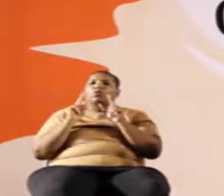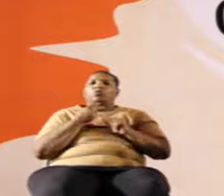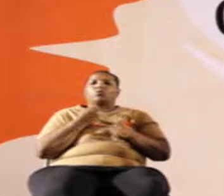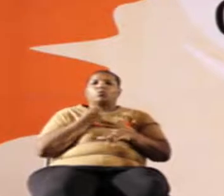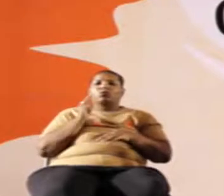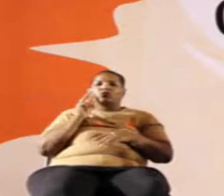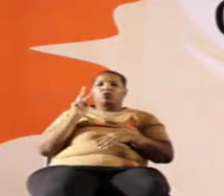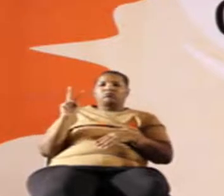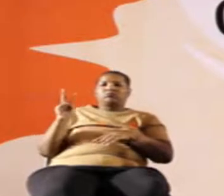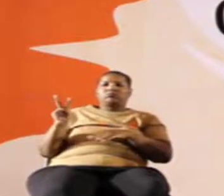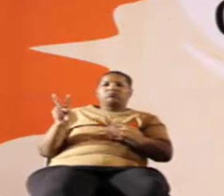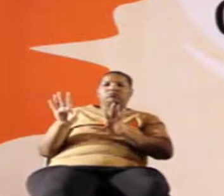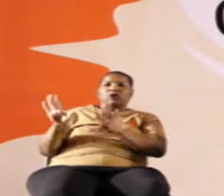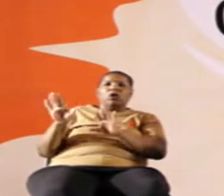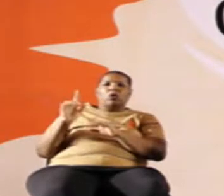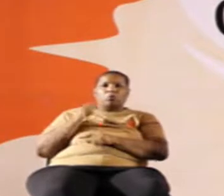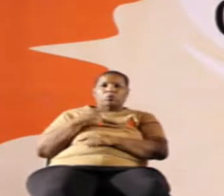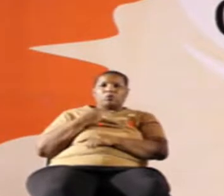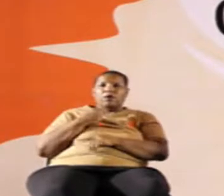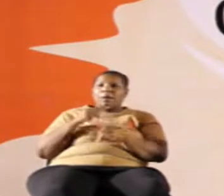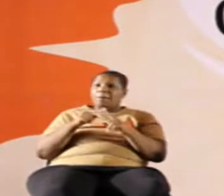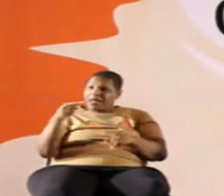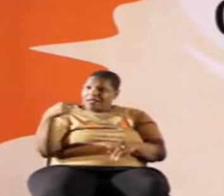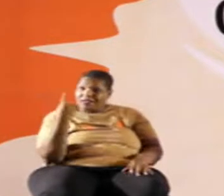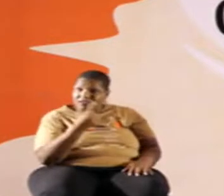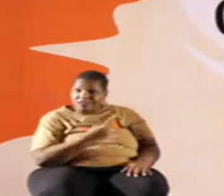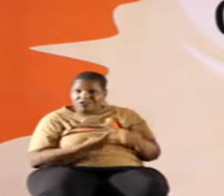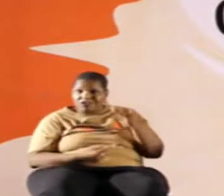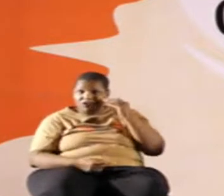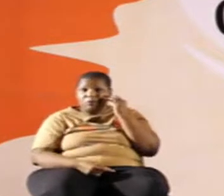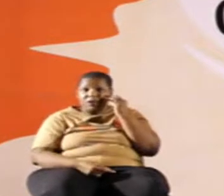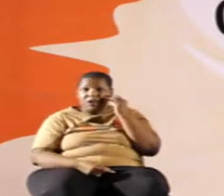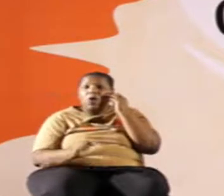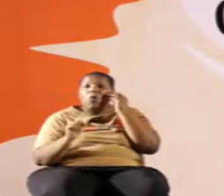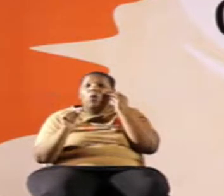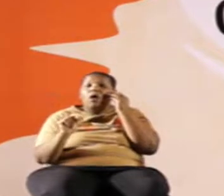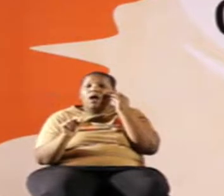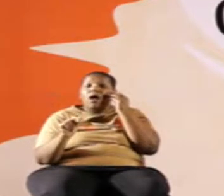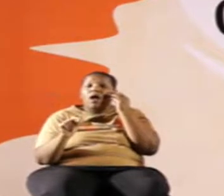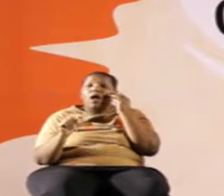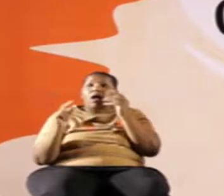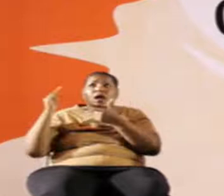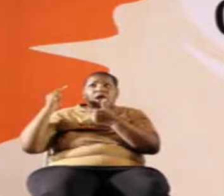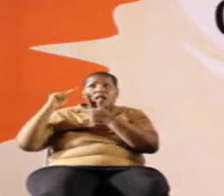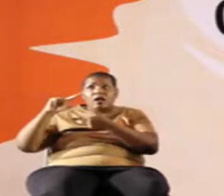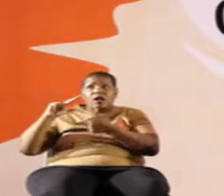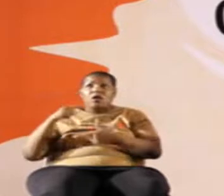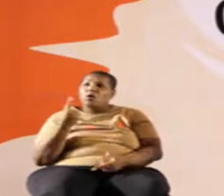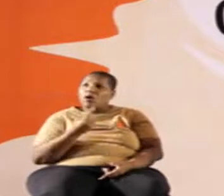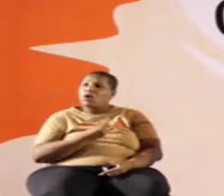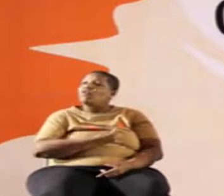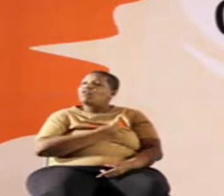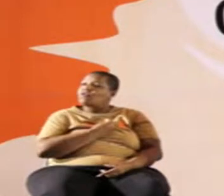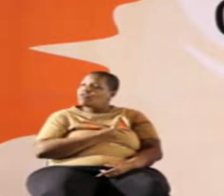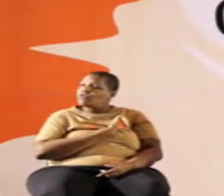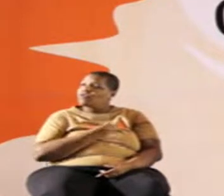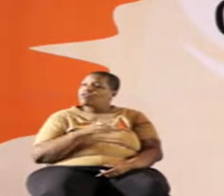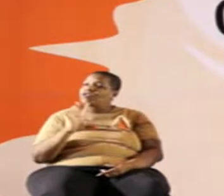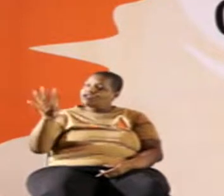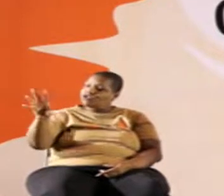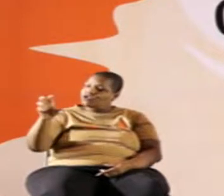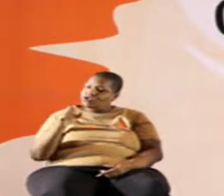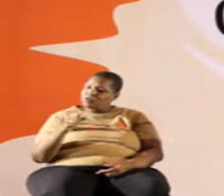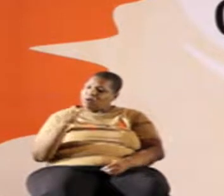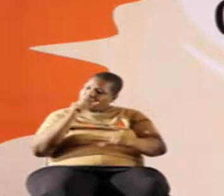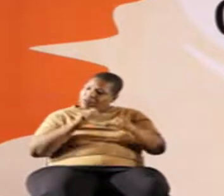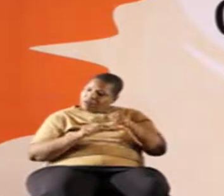mão. Mas na nossa experiência, tradição é alguma coisa viva, que a gente pega e